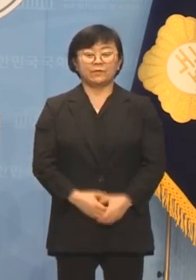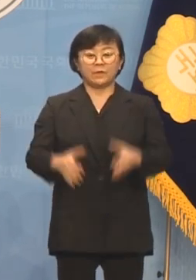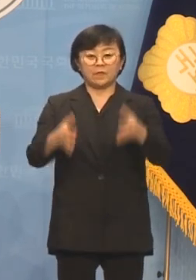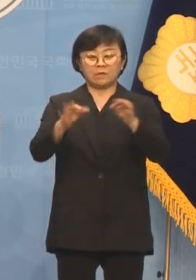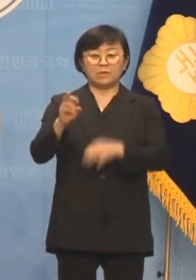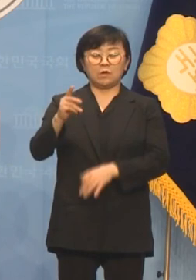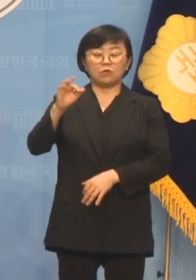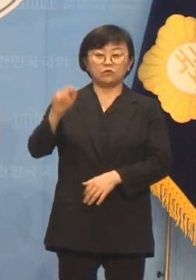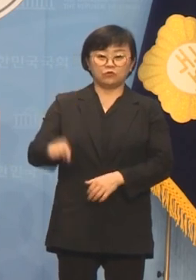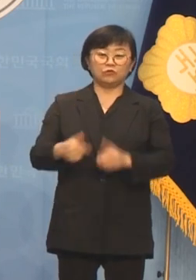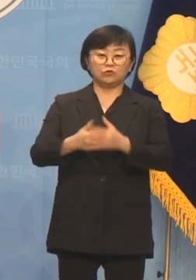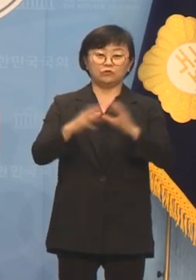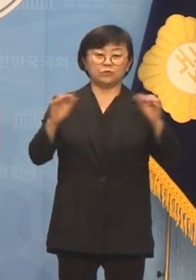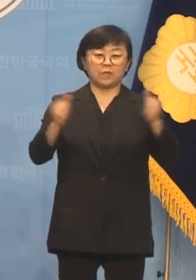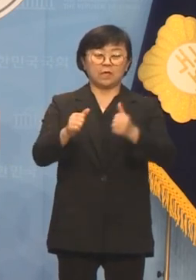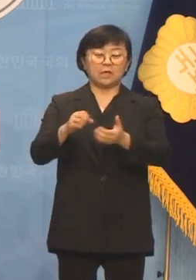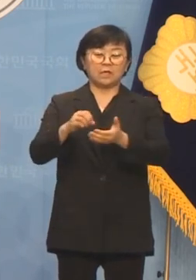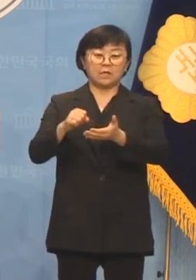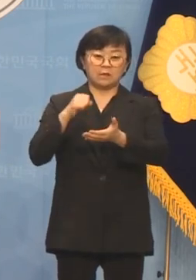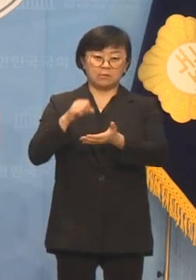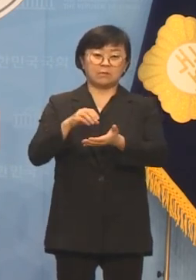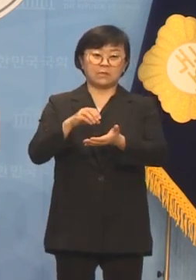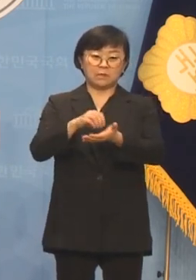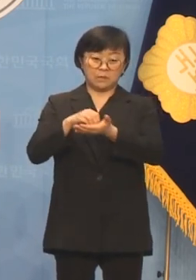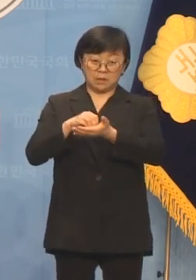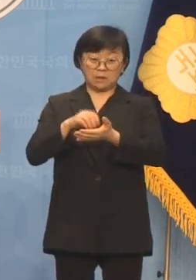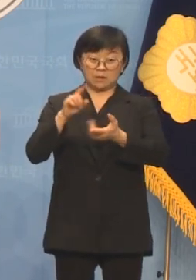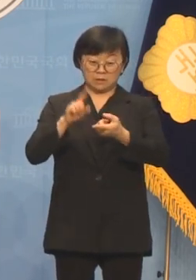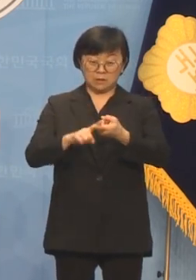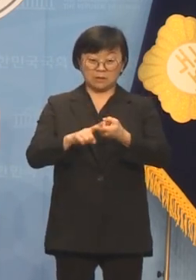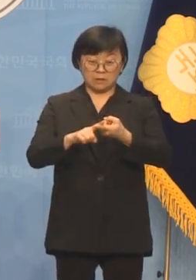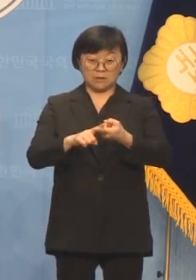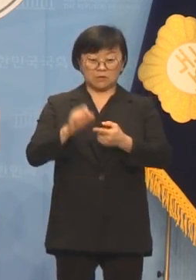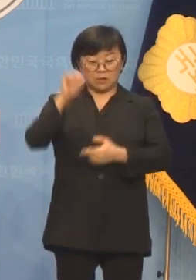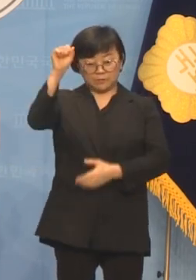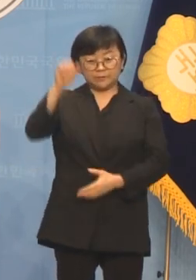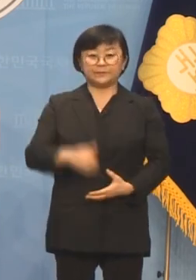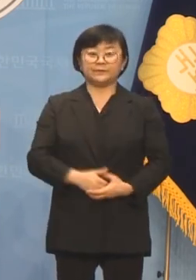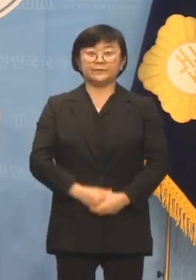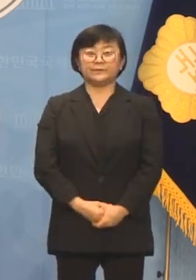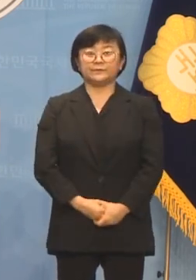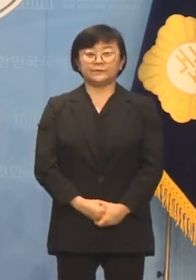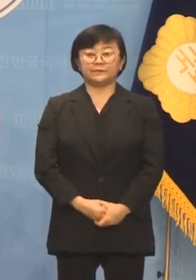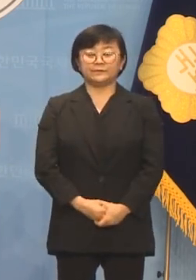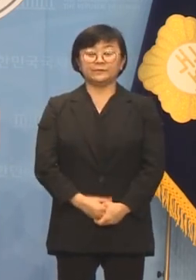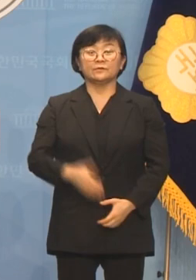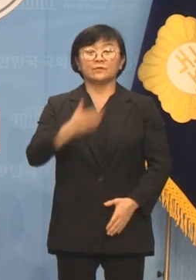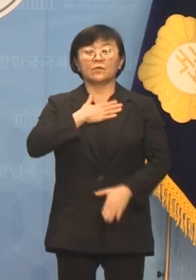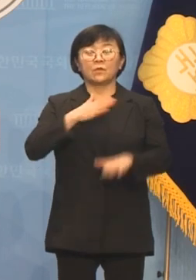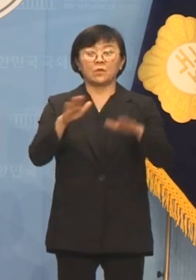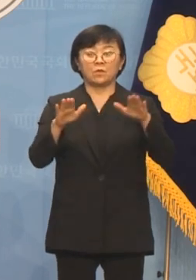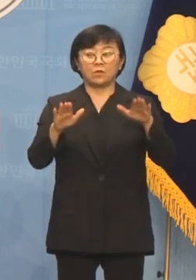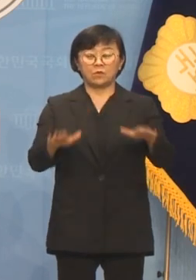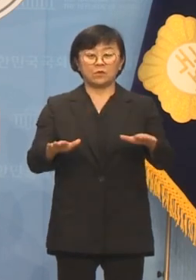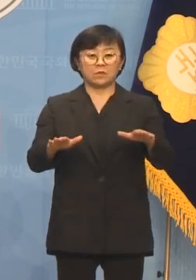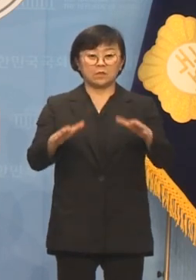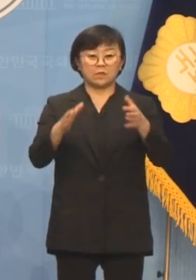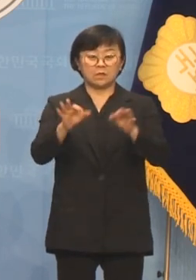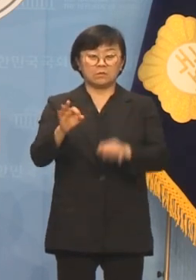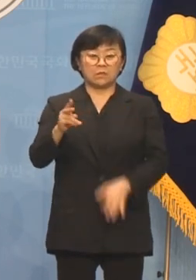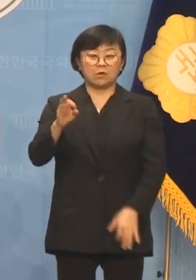김영주 의원의 국민의힘 입당을 규탄합니다. 저는 오늘